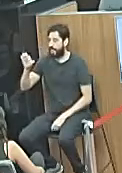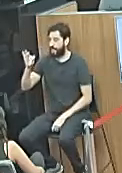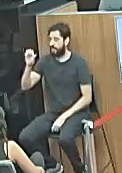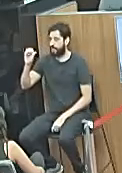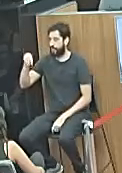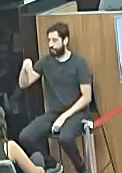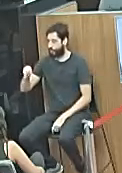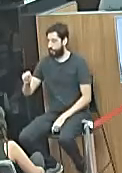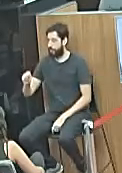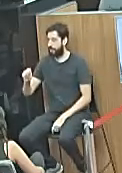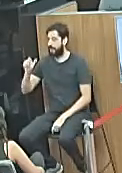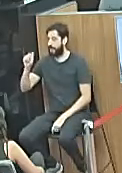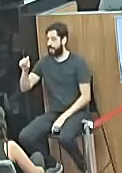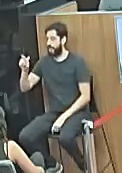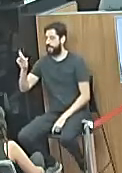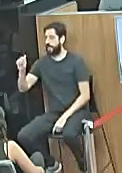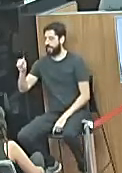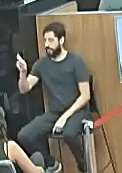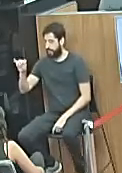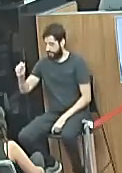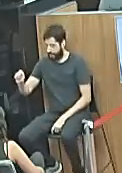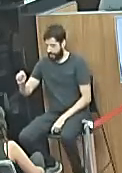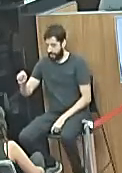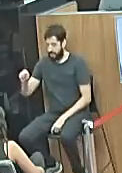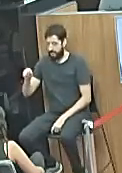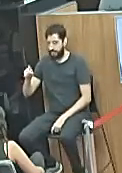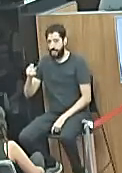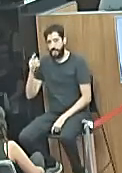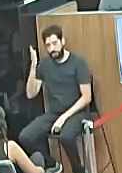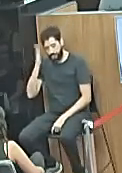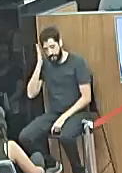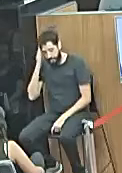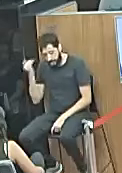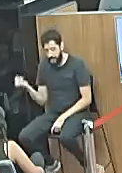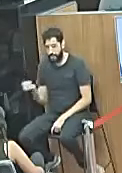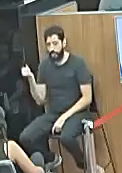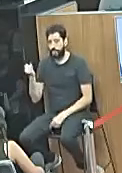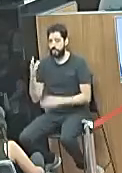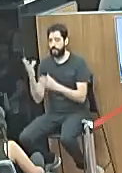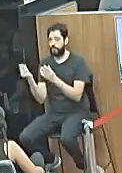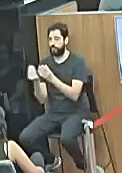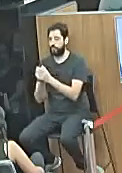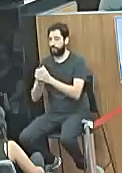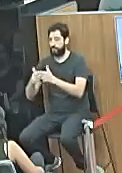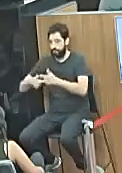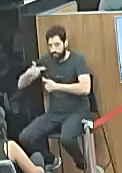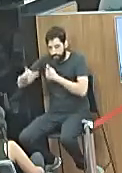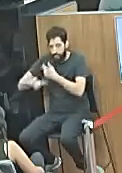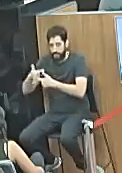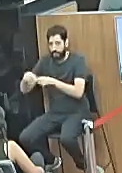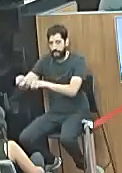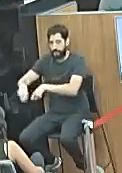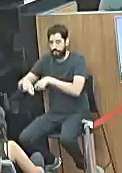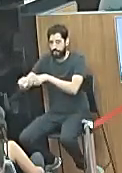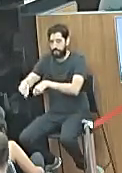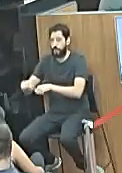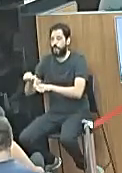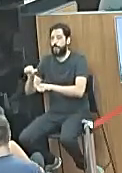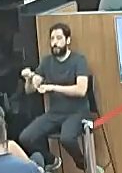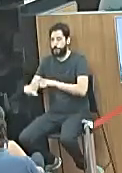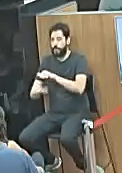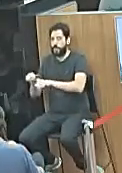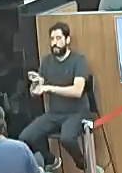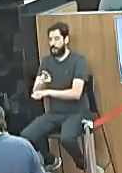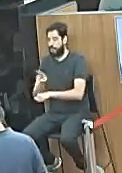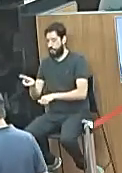importância para a inclusão produtiva no campo alterar o nome da